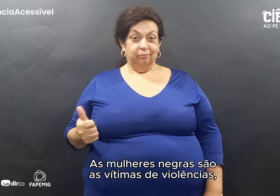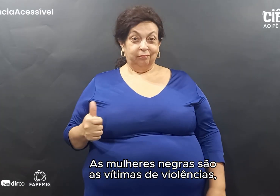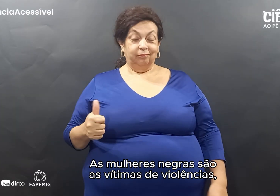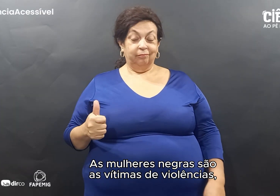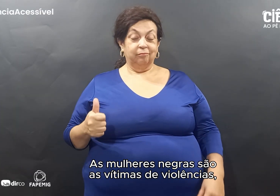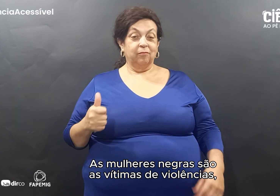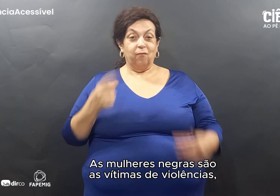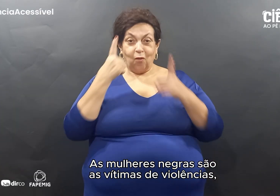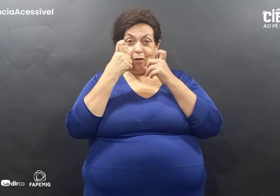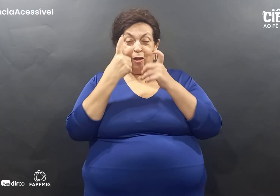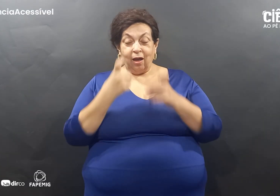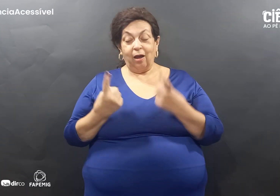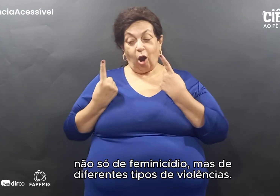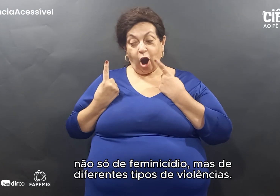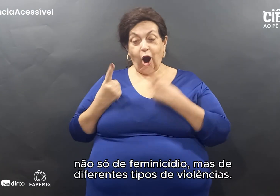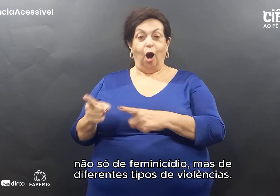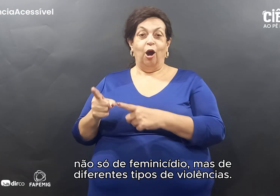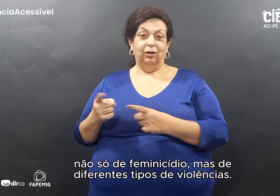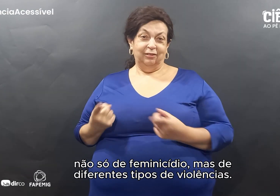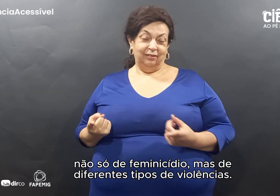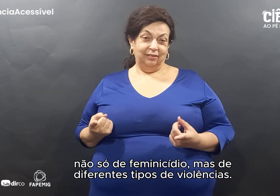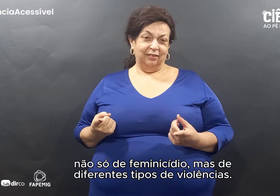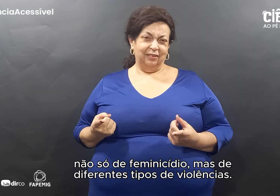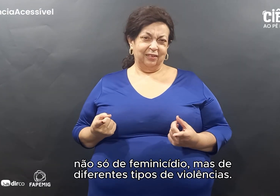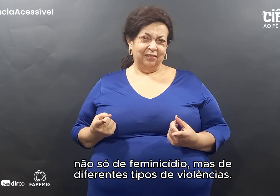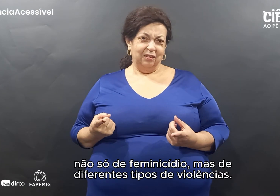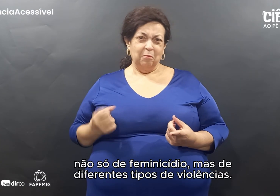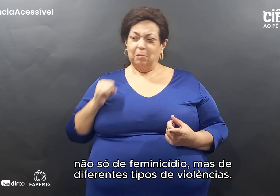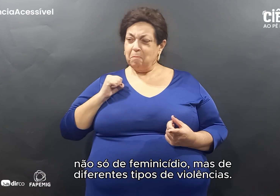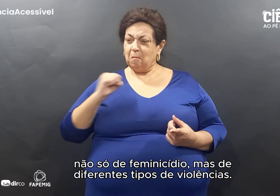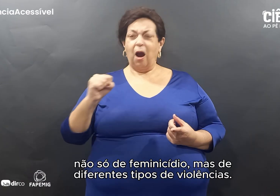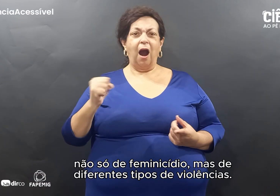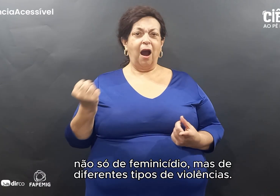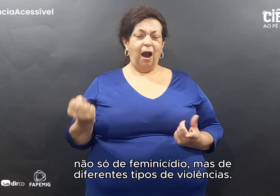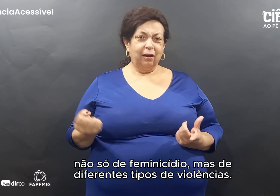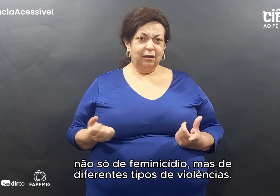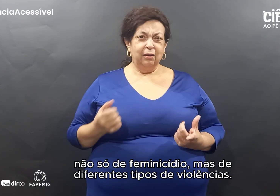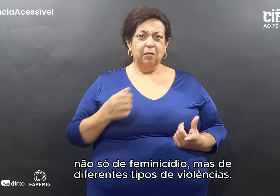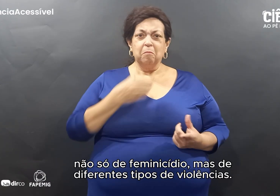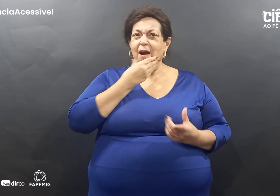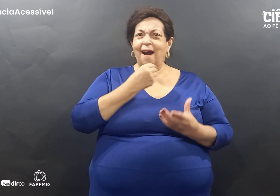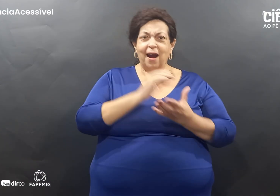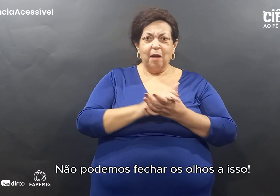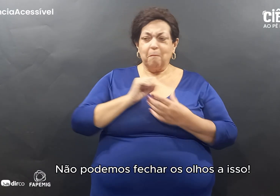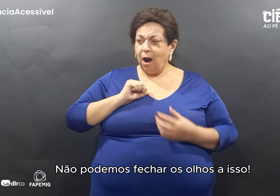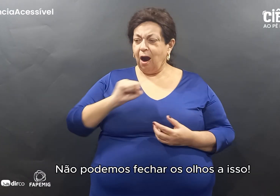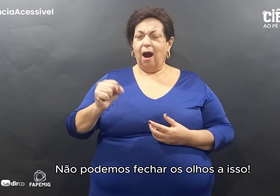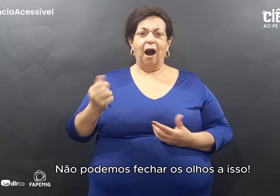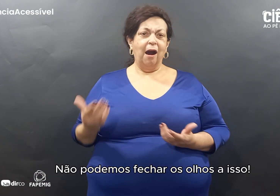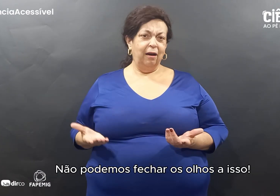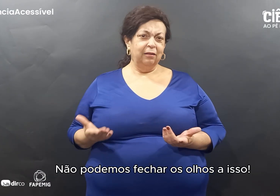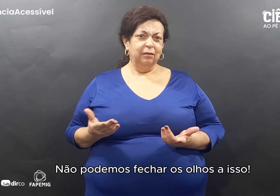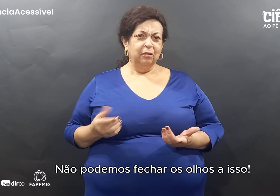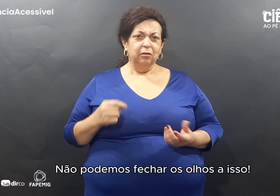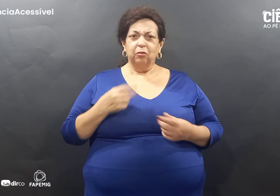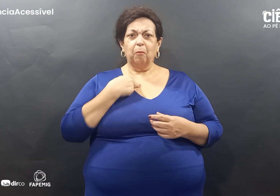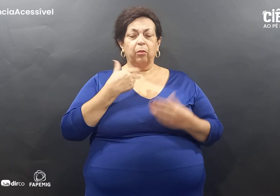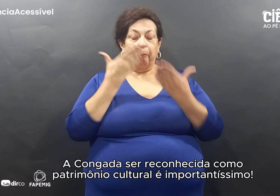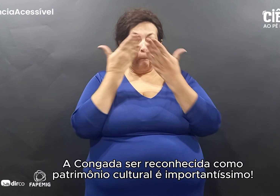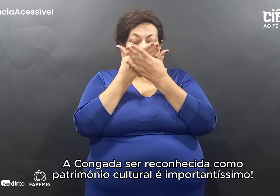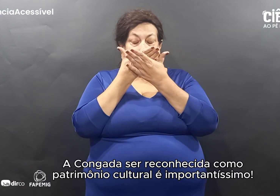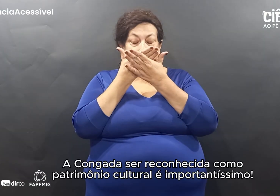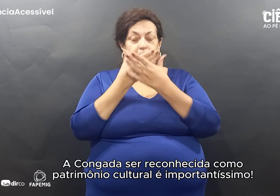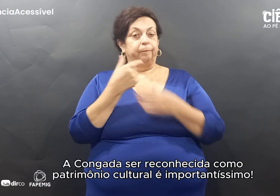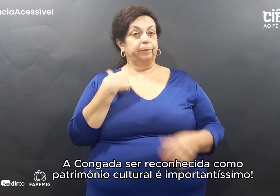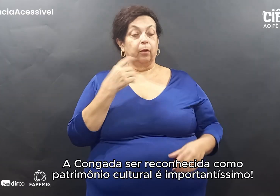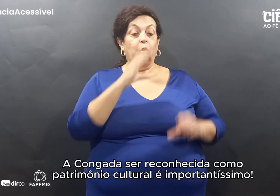de violências, Situação. não só, né, de feminicídio, mas de diferentes tipos de violências. Não podemos fechar os olhos a isso.